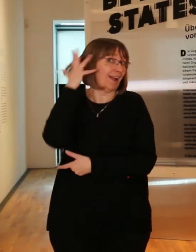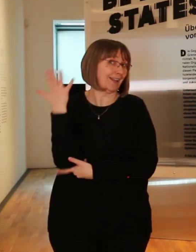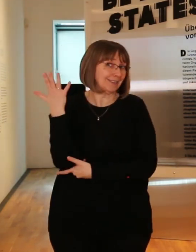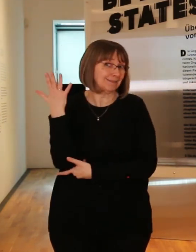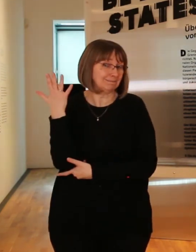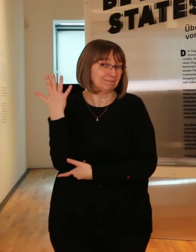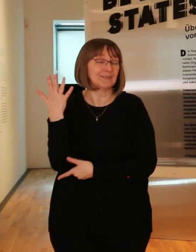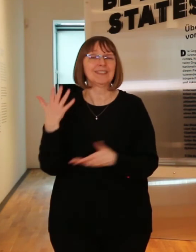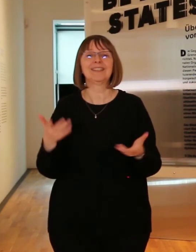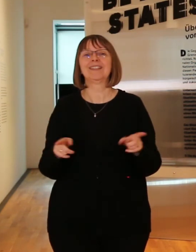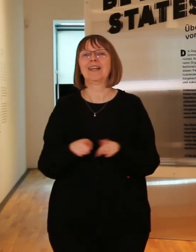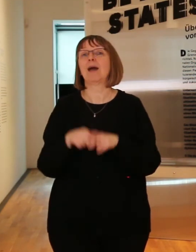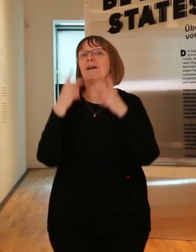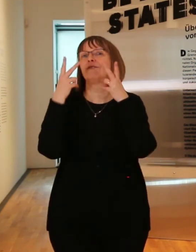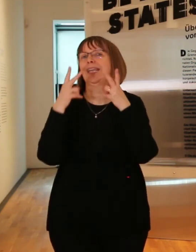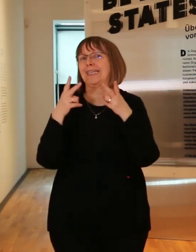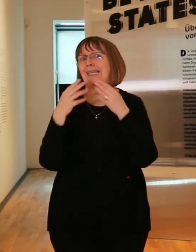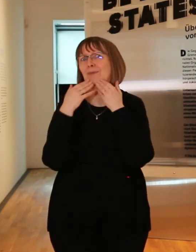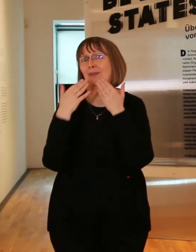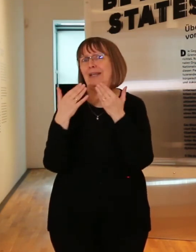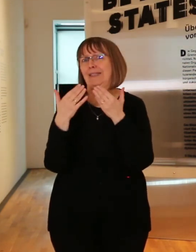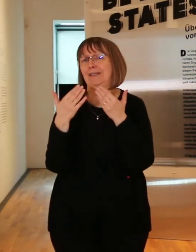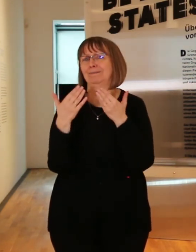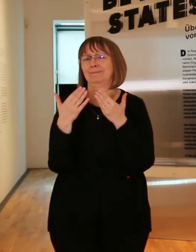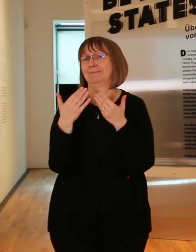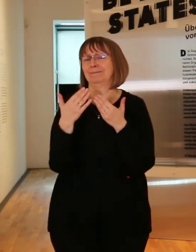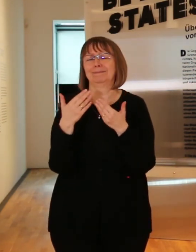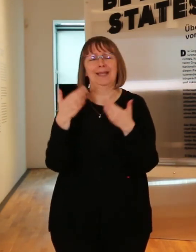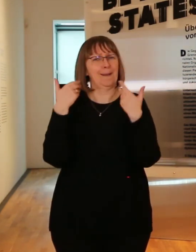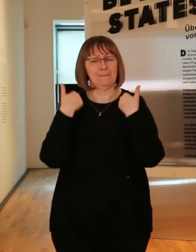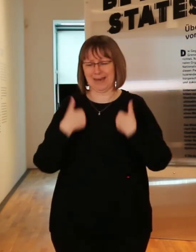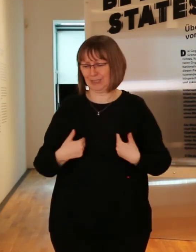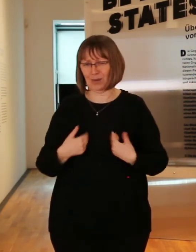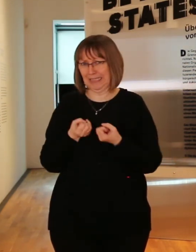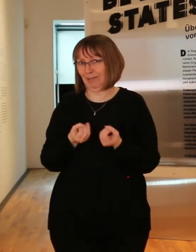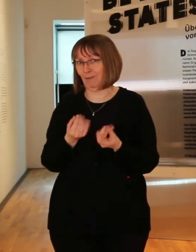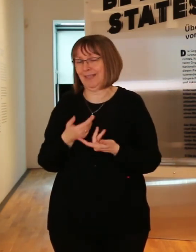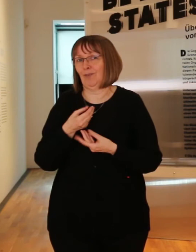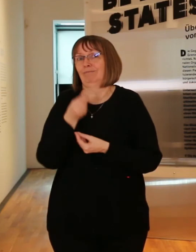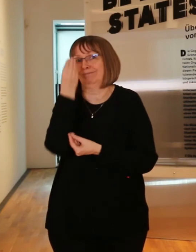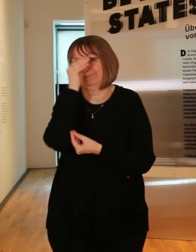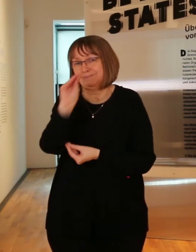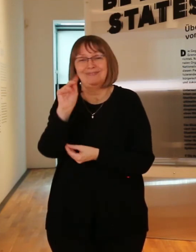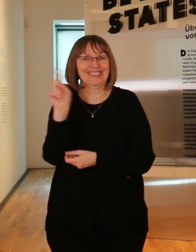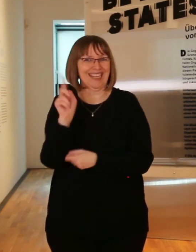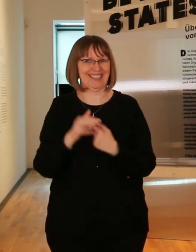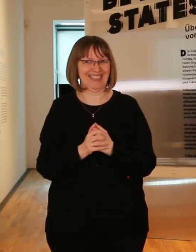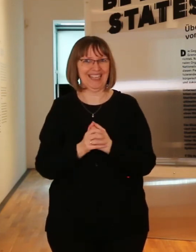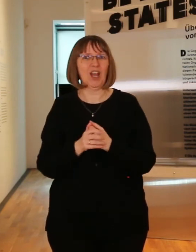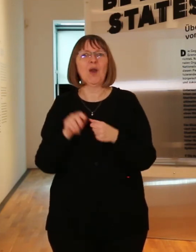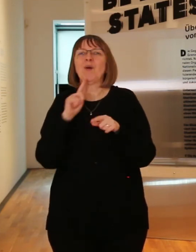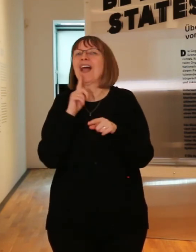soll. Wichtig dabei ist, dass man natürlich nichts Persönliches von sich preisgibt. Und dann kann